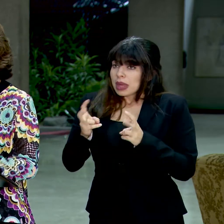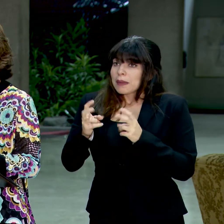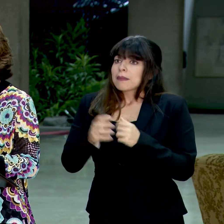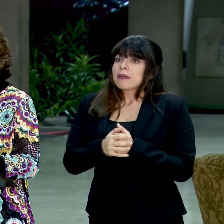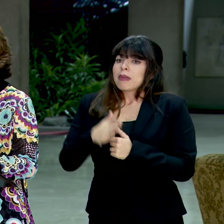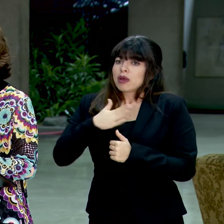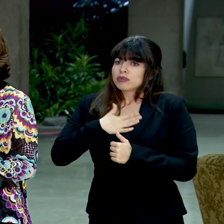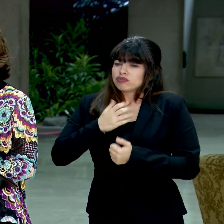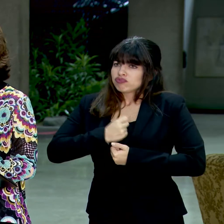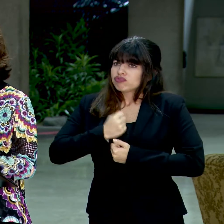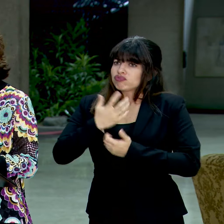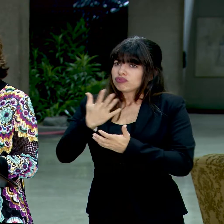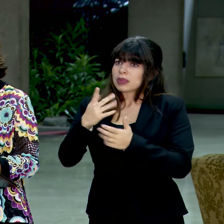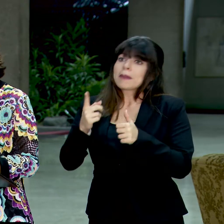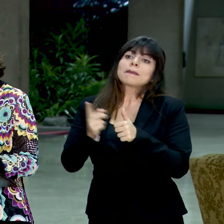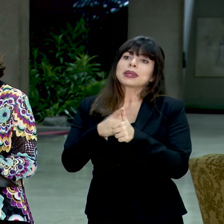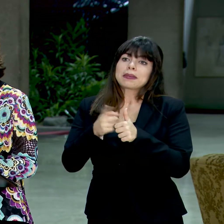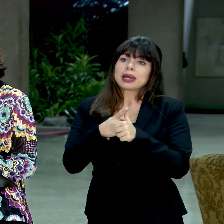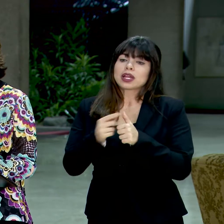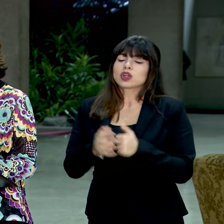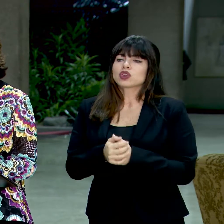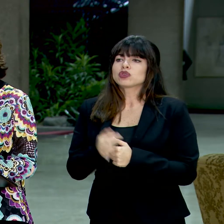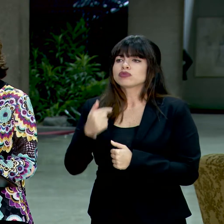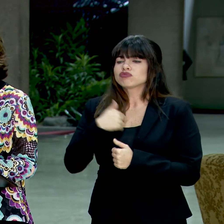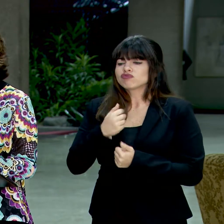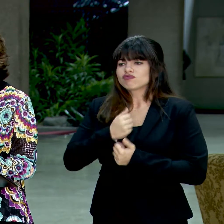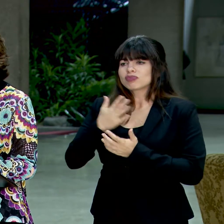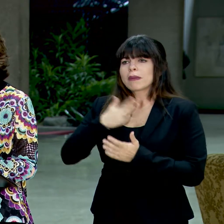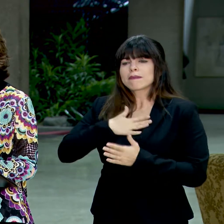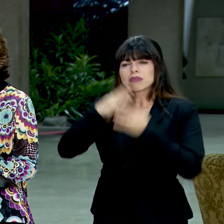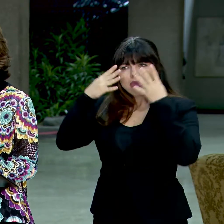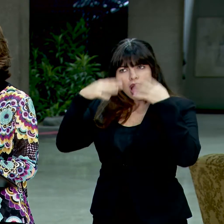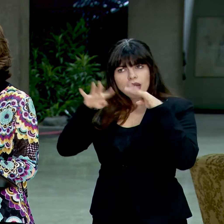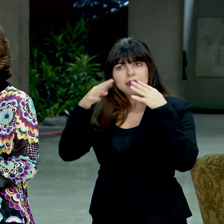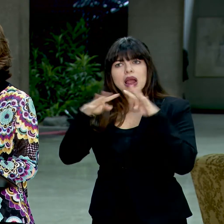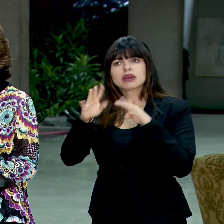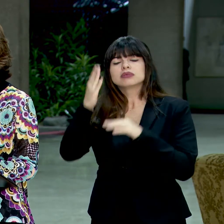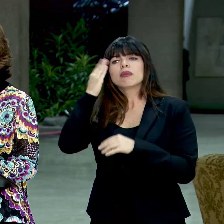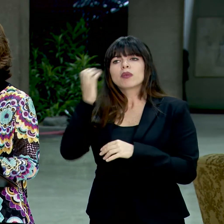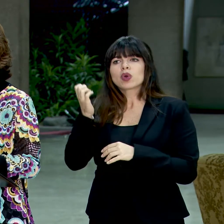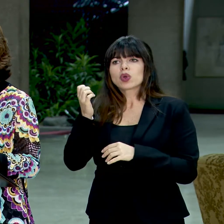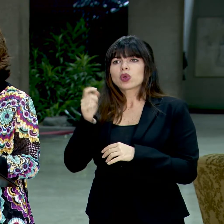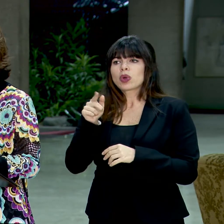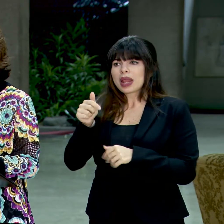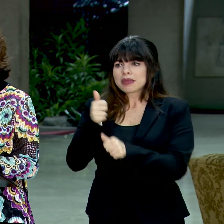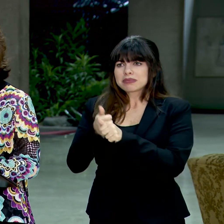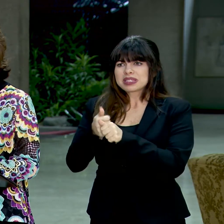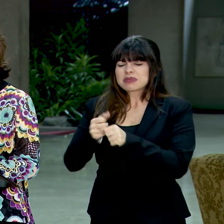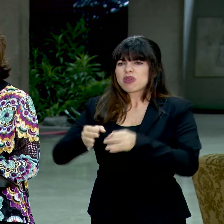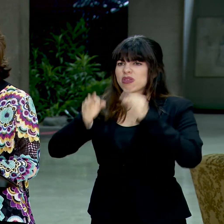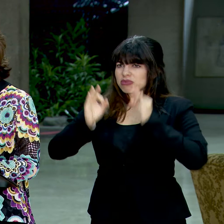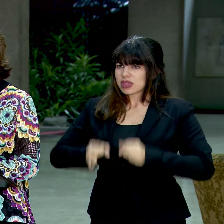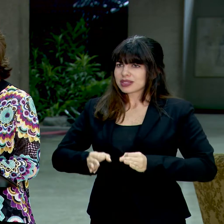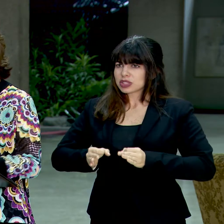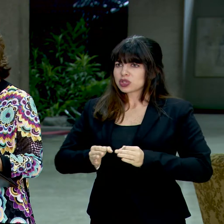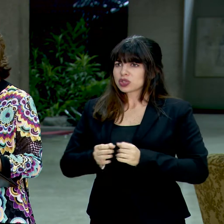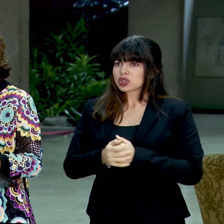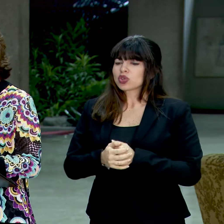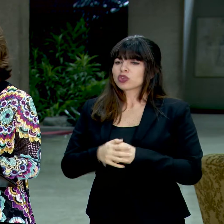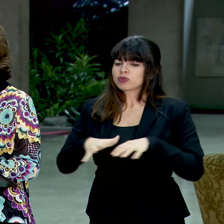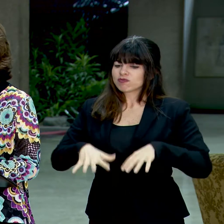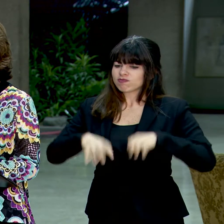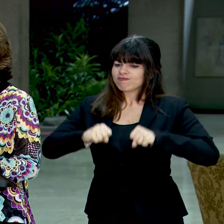le expresé en primer término mi admiración por haberse decidido